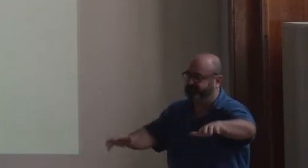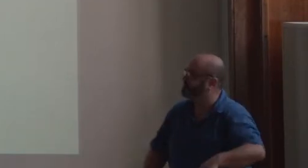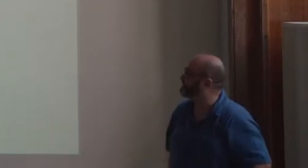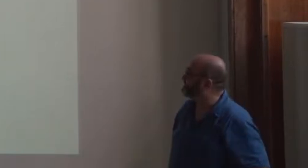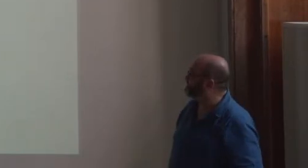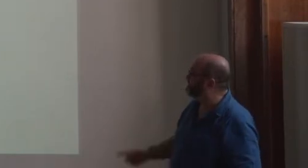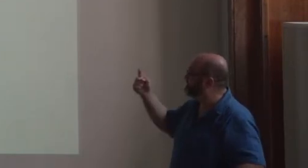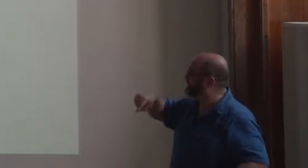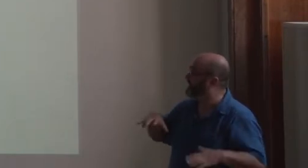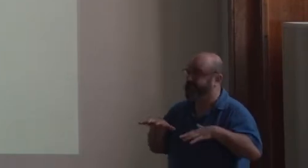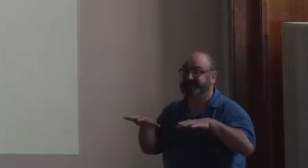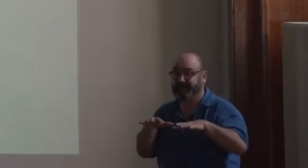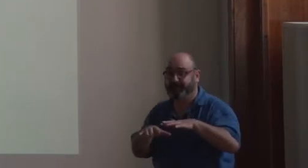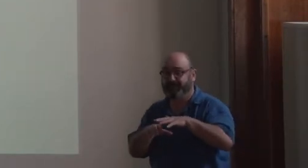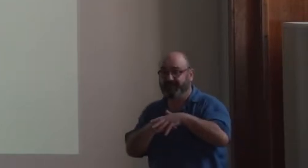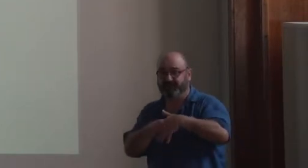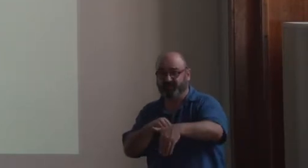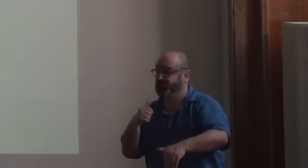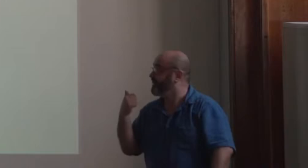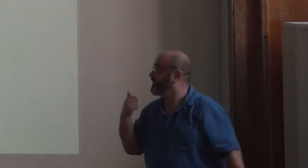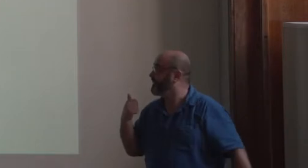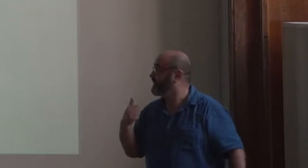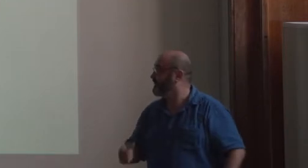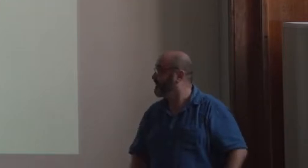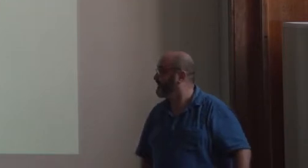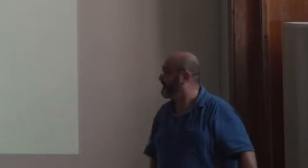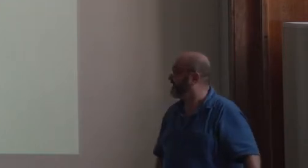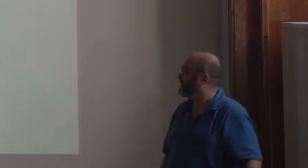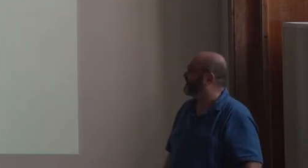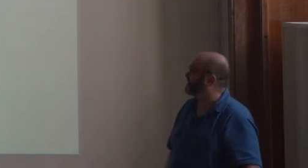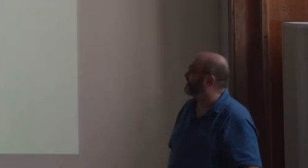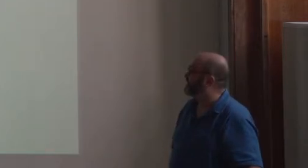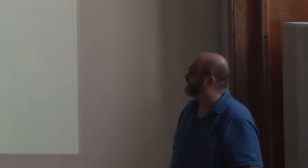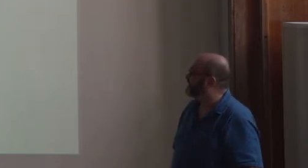Vous avez même un système de fichiers. Donc, si je reprends